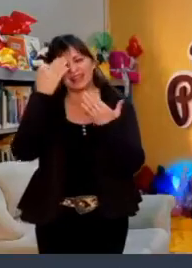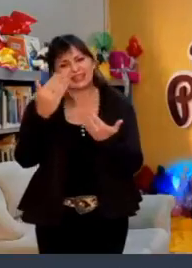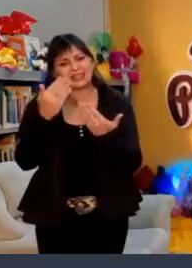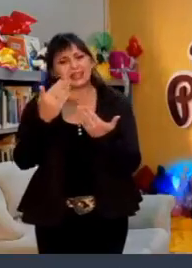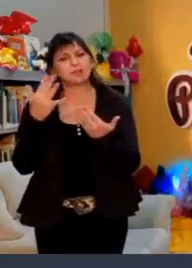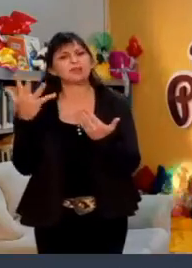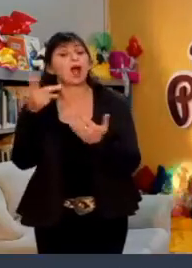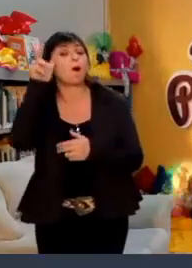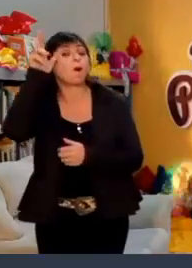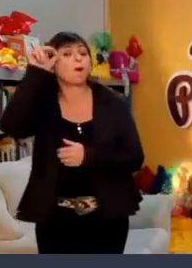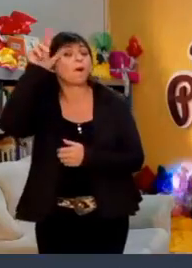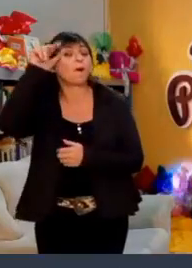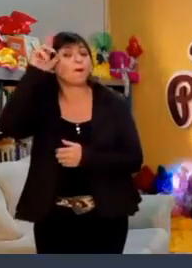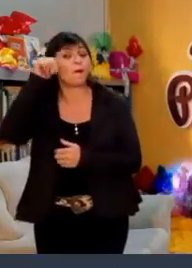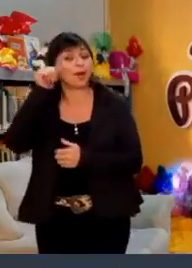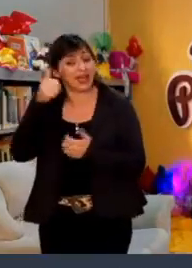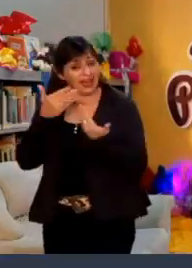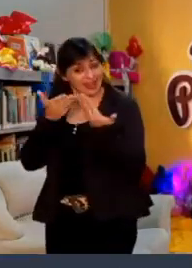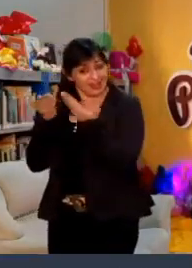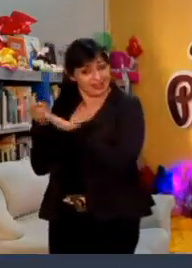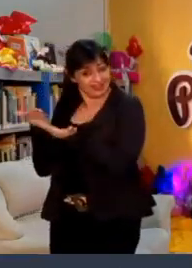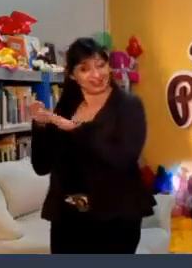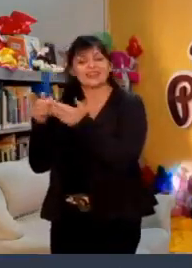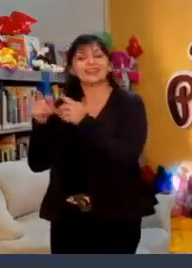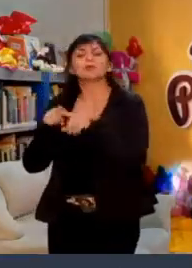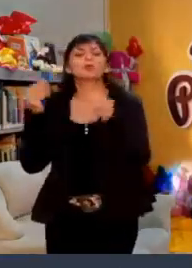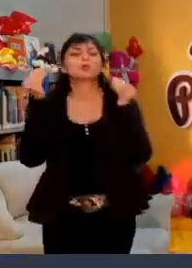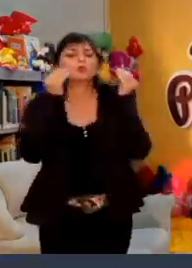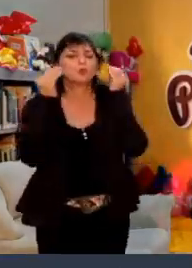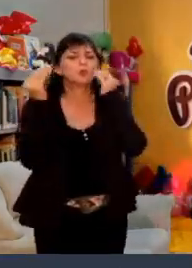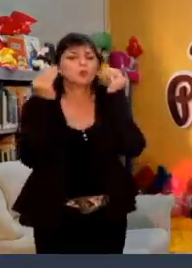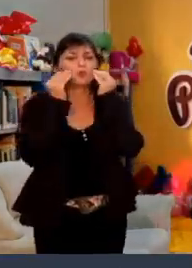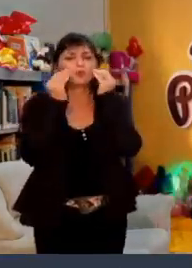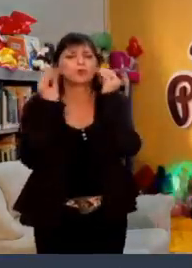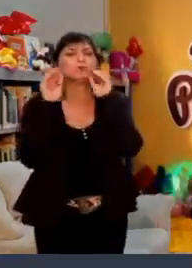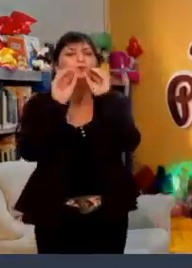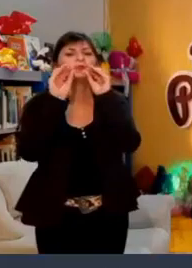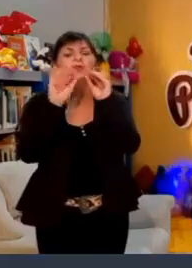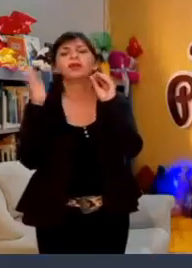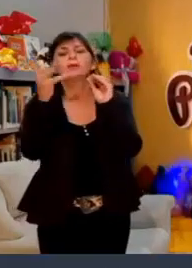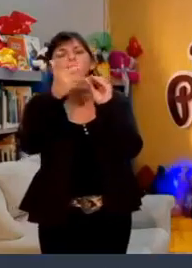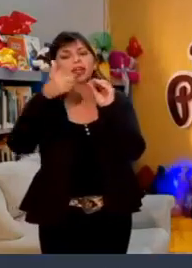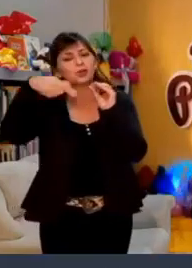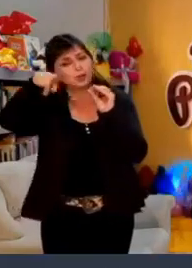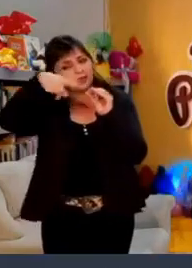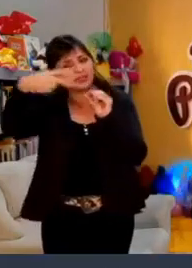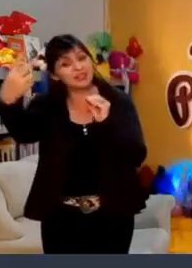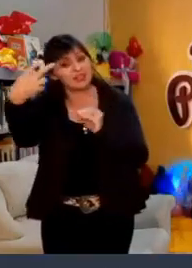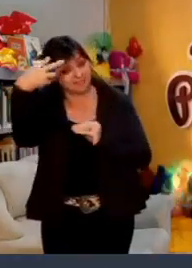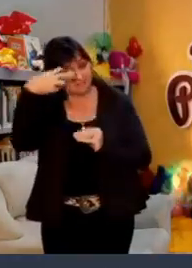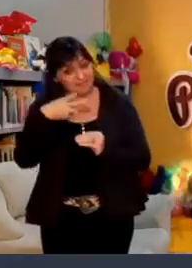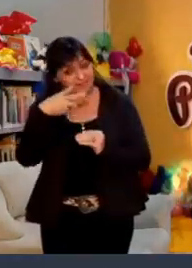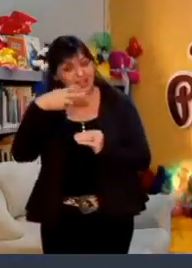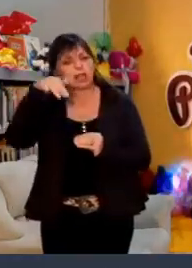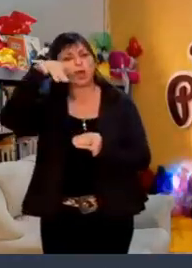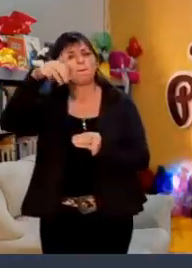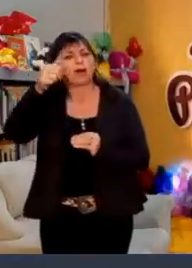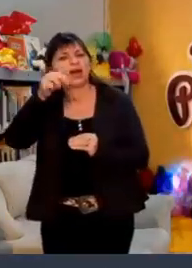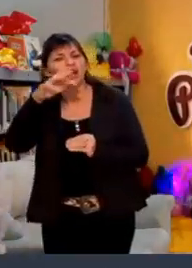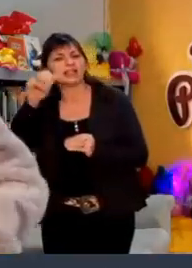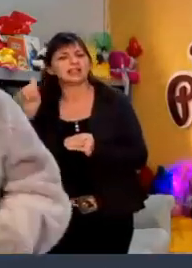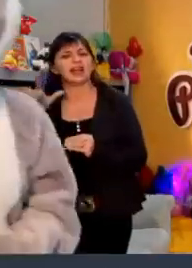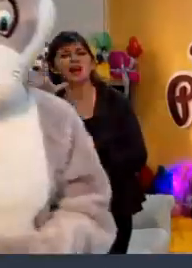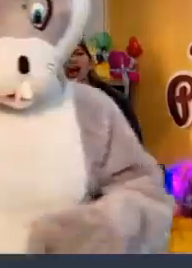a nossa coelhinha. E também queremos mandar um beijo para todo mundo que está nos acompanhando aí, para a Márcia Batmer, para a